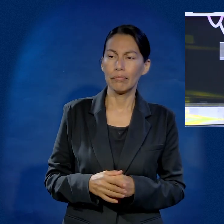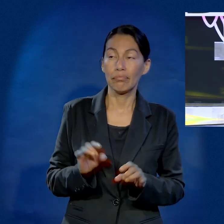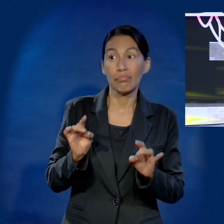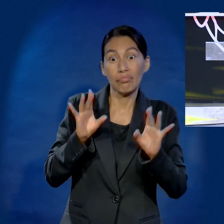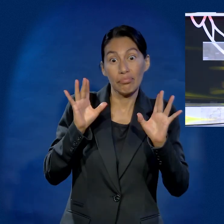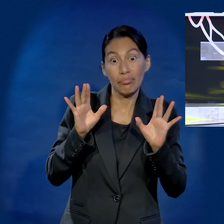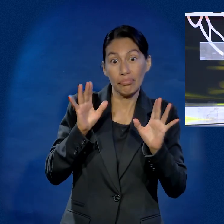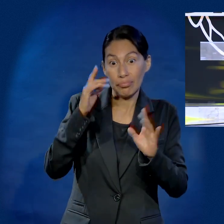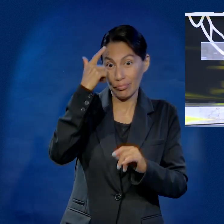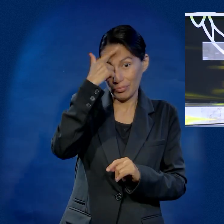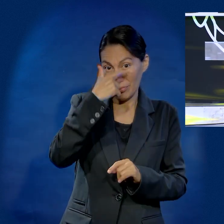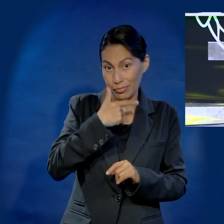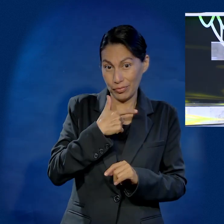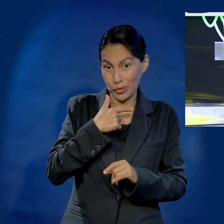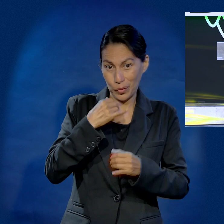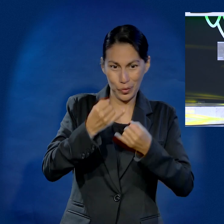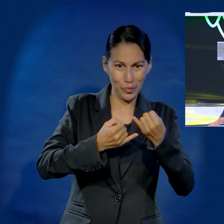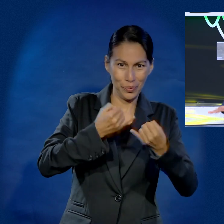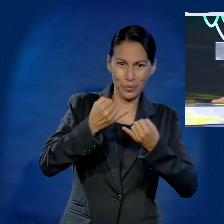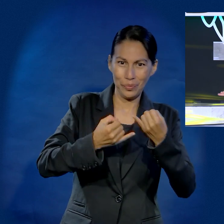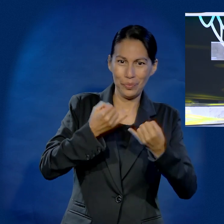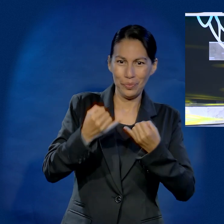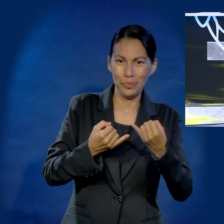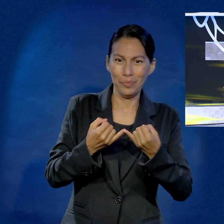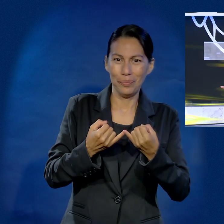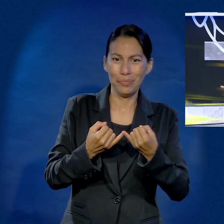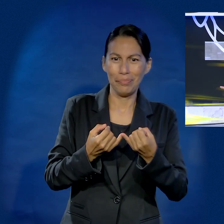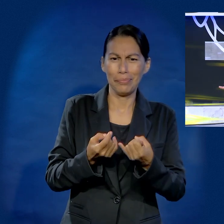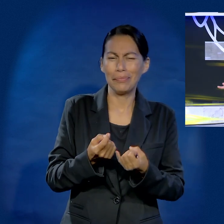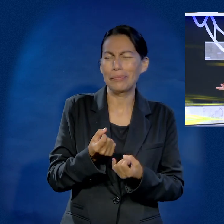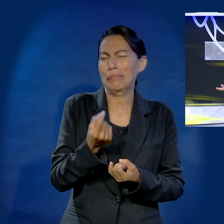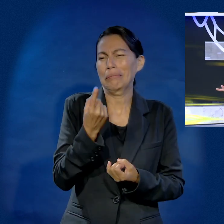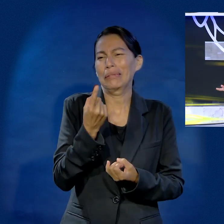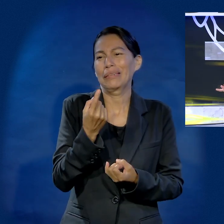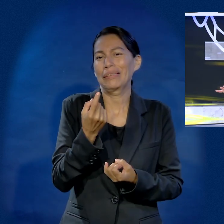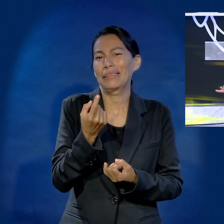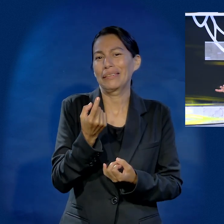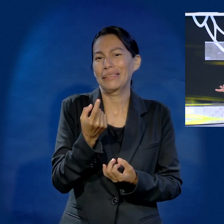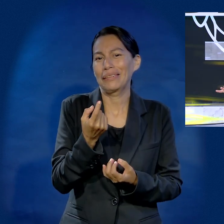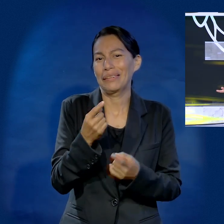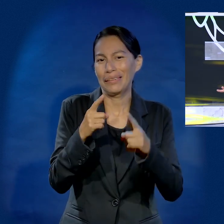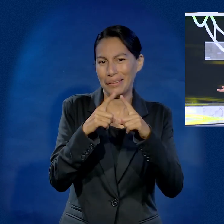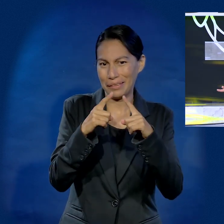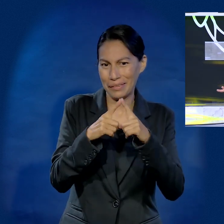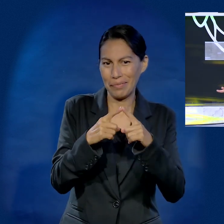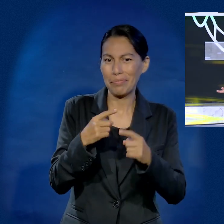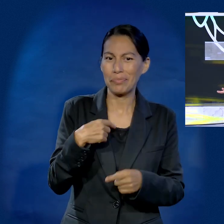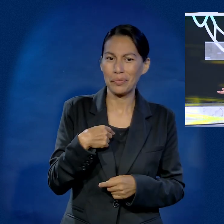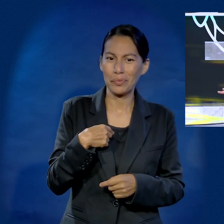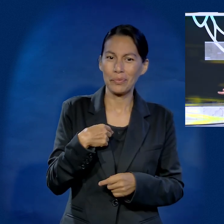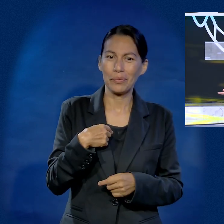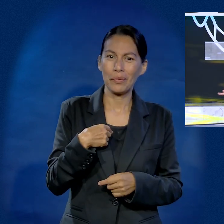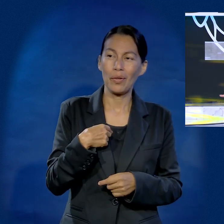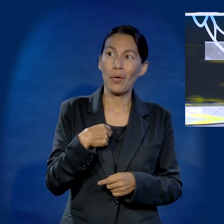dale. Una noche, jugando juegos sociales, en mi primer distrito, ¿cómo amo los